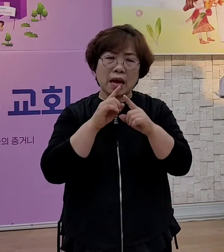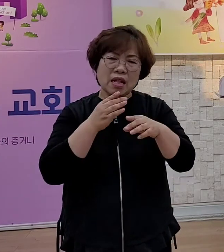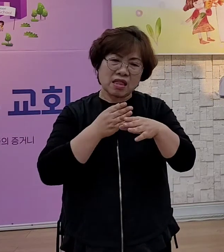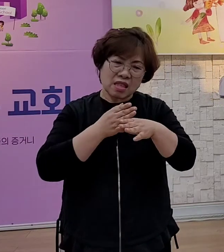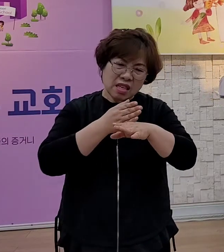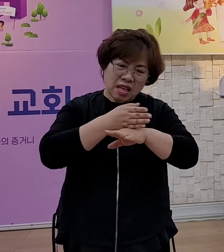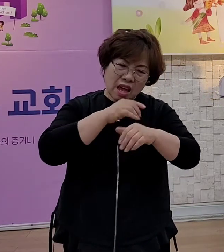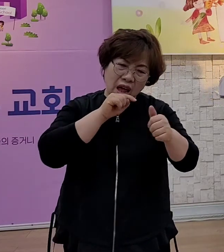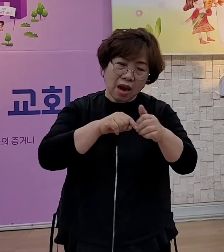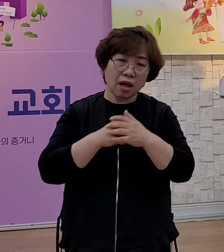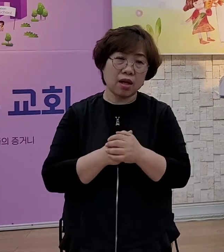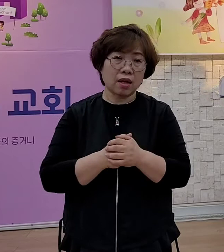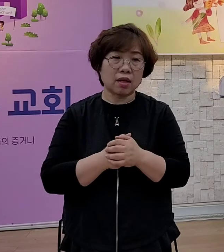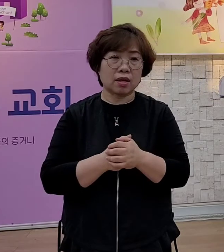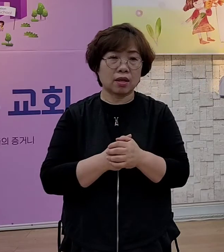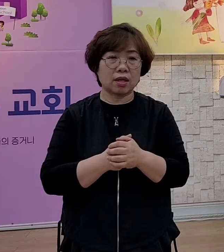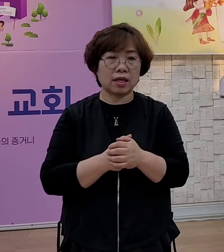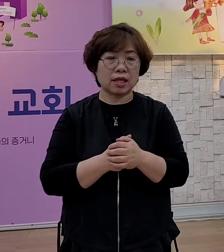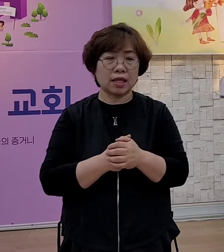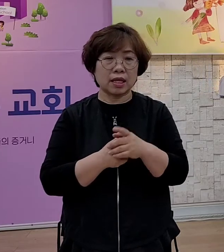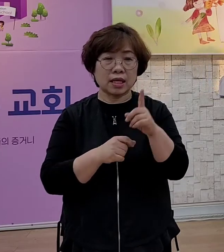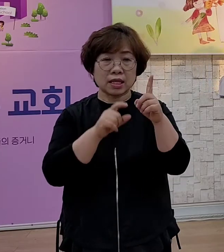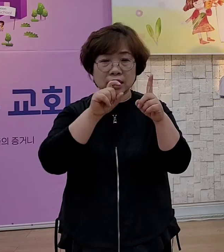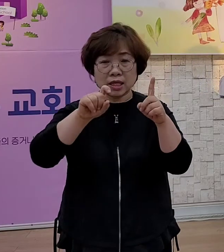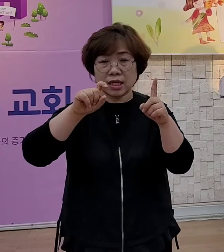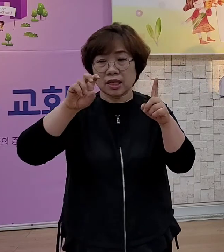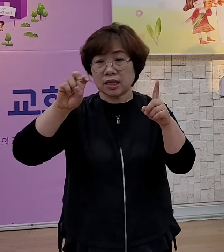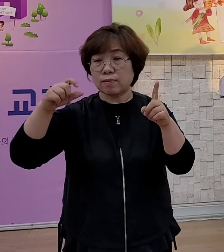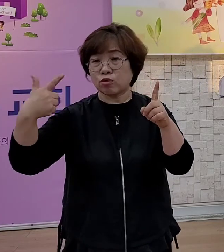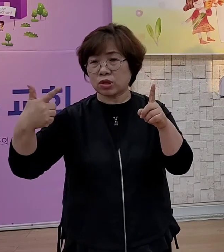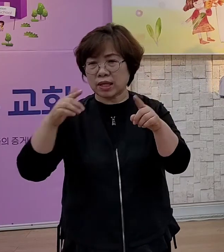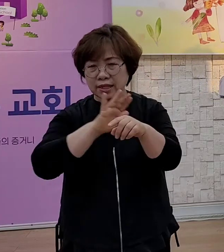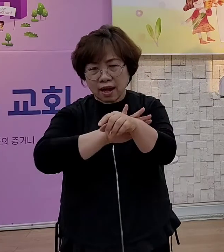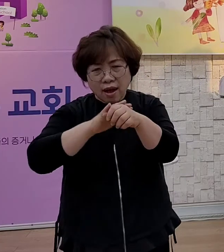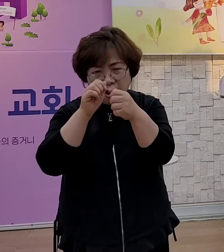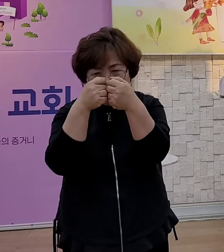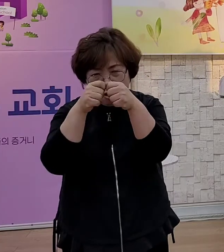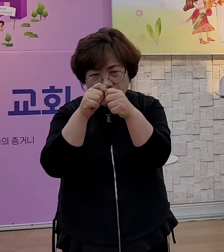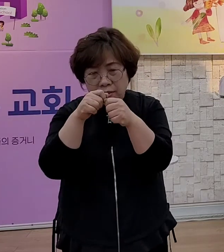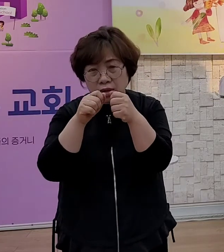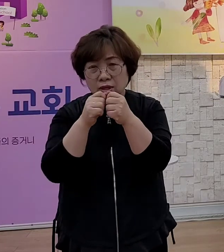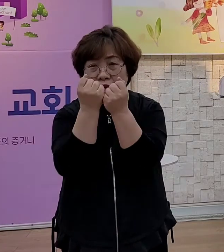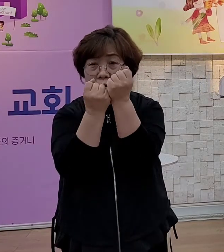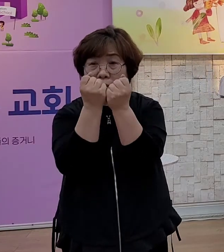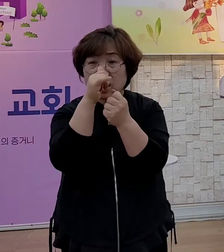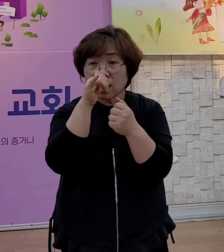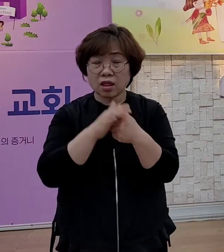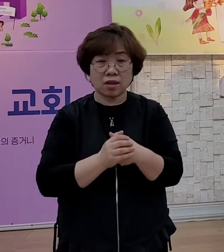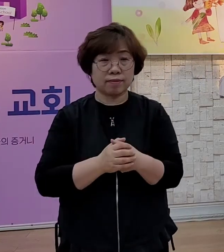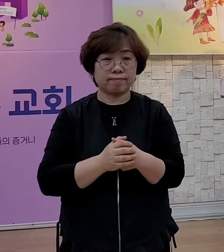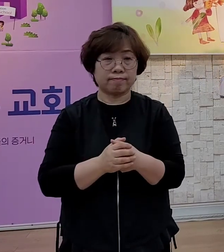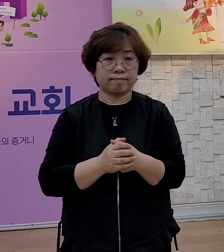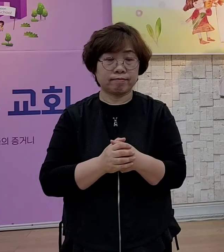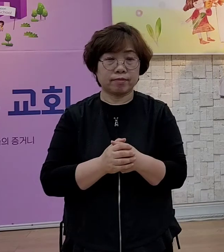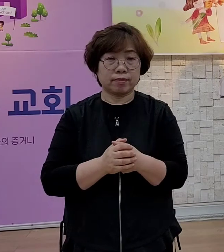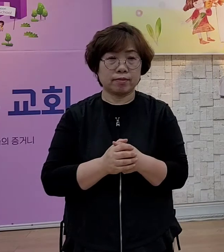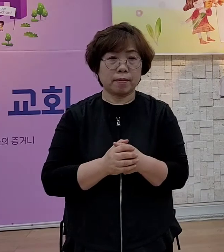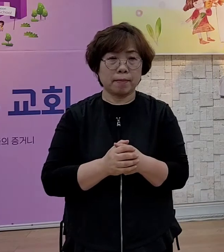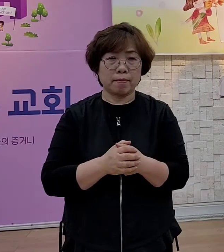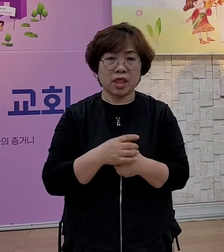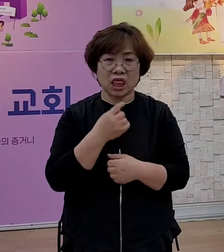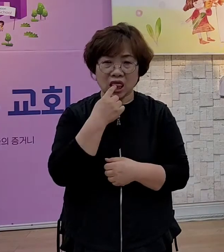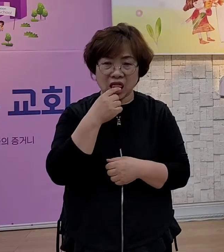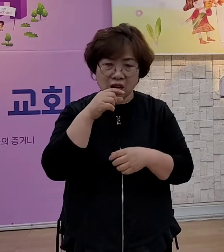이 말씀을 이 26절에서 잘 부연 설명해 주고 있습니다. 이 말하지 말라는 게 자기 혀를 제갈